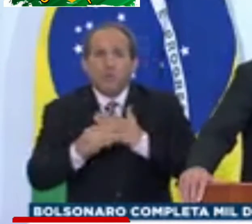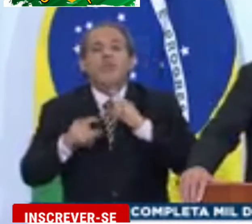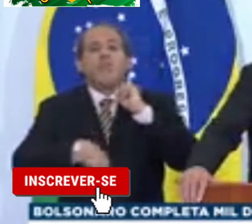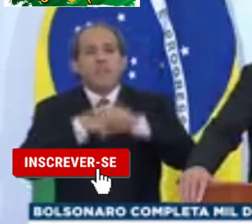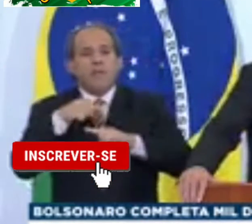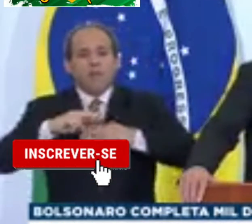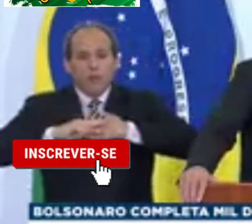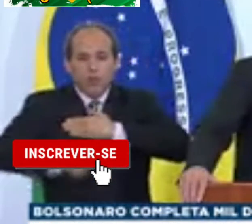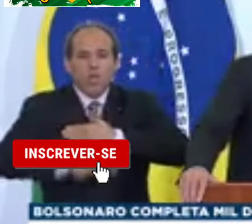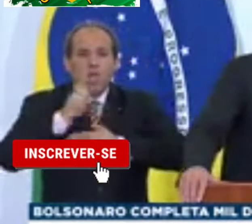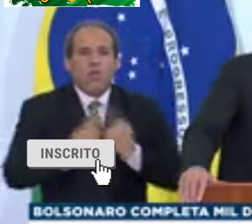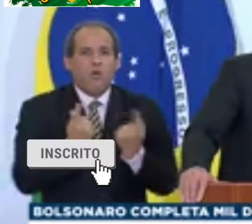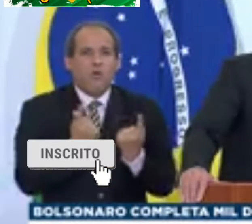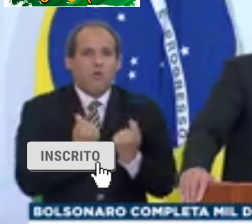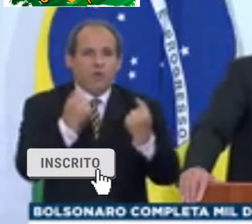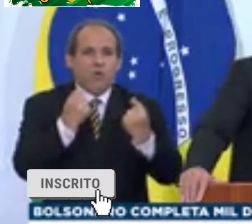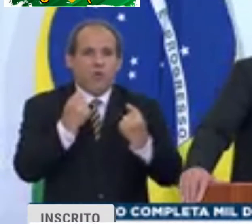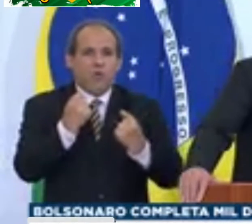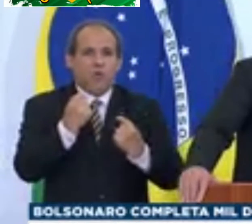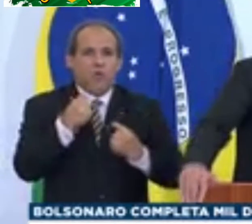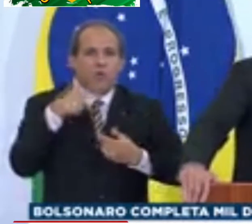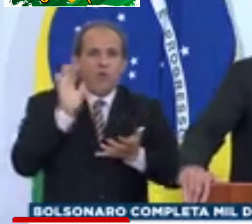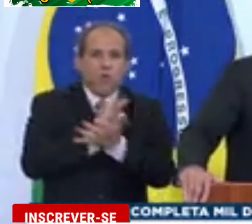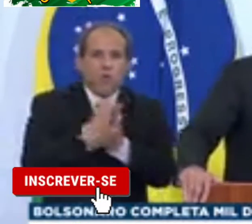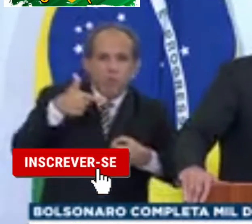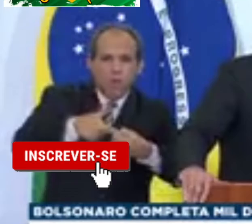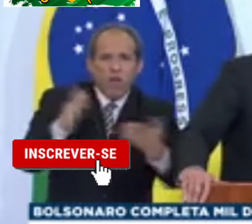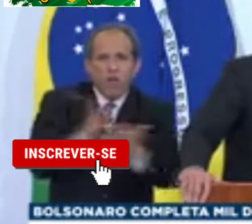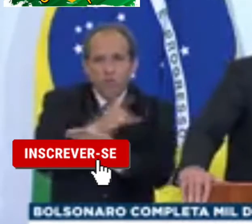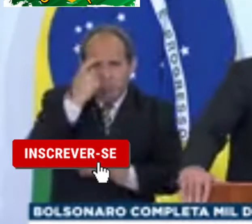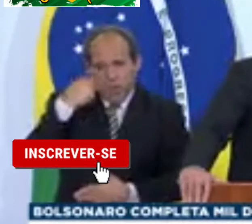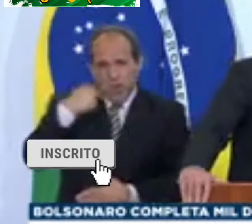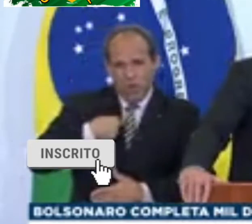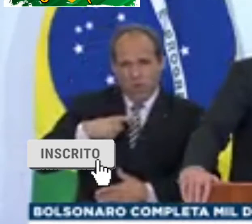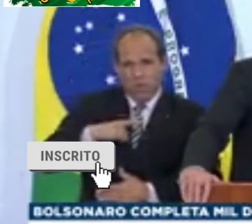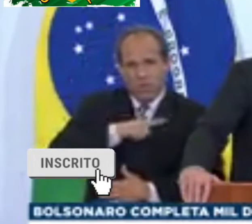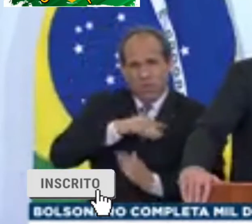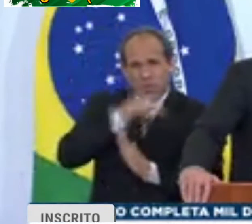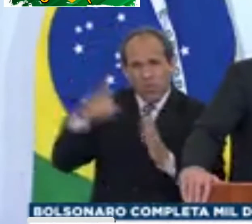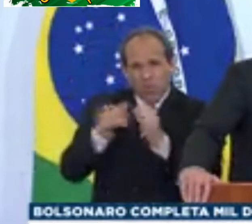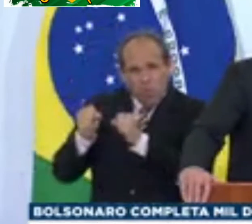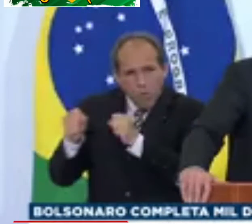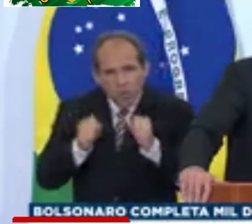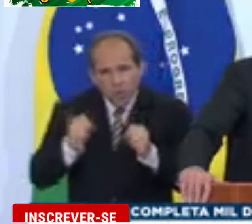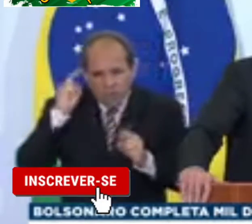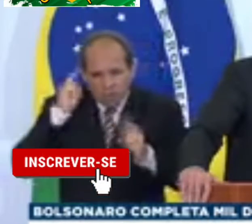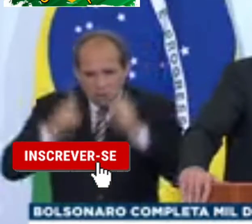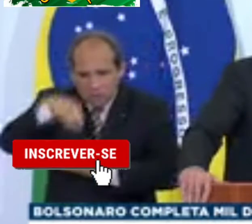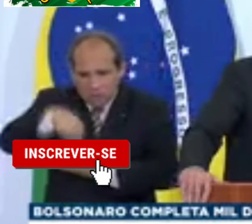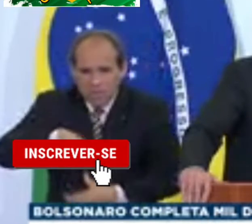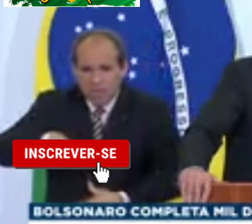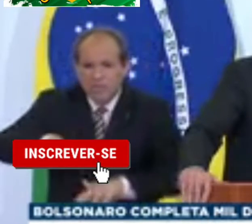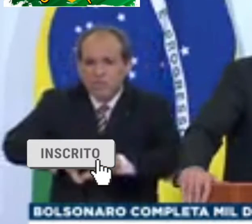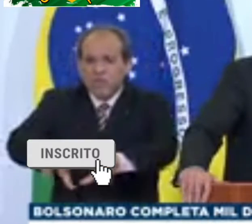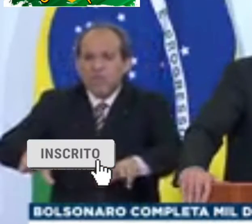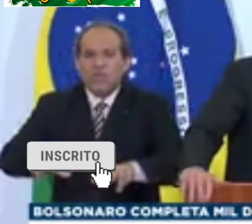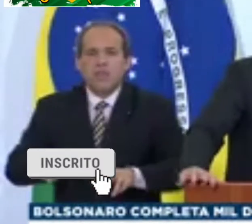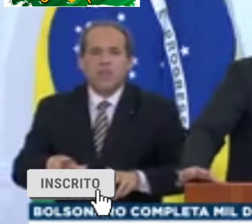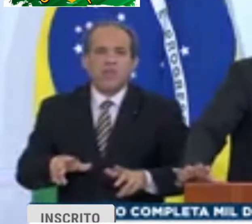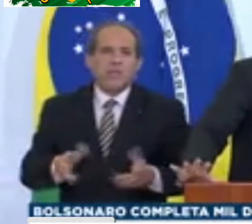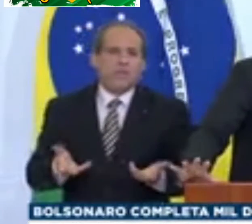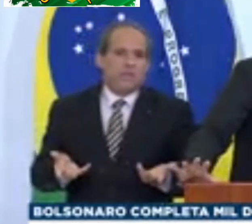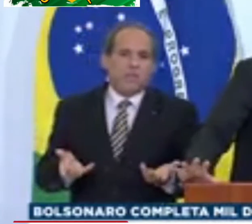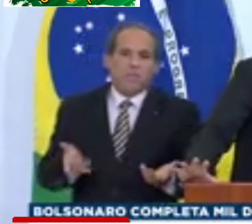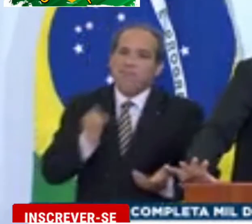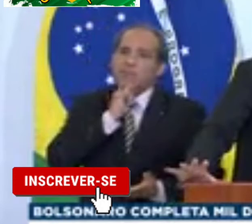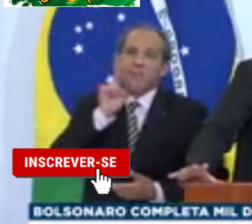combustíveis. Alguns acham que eu tenho o poder de decidir as coisas dentro da Petrobras. Nos Estados